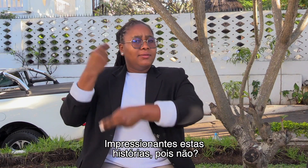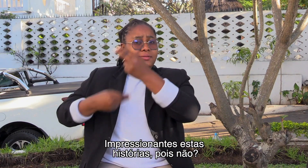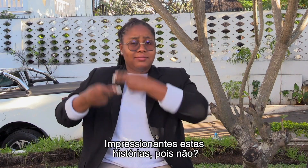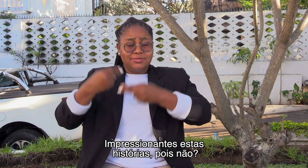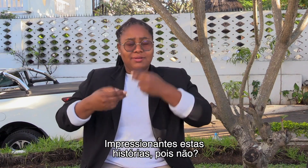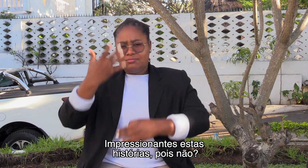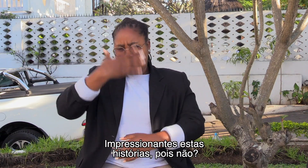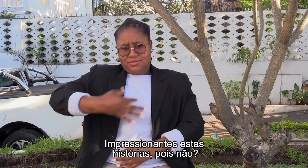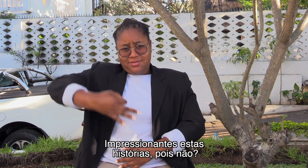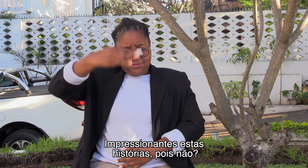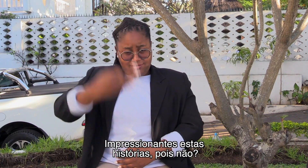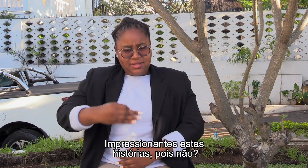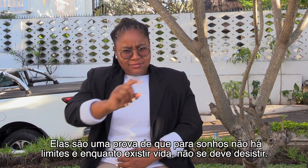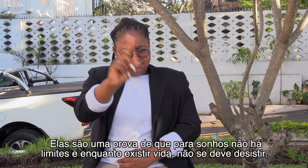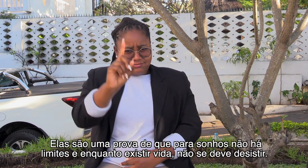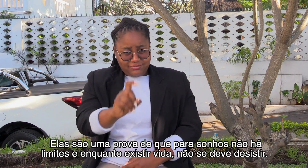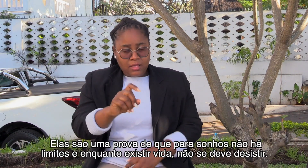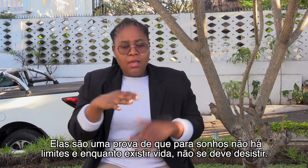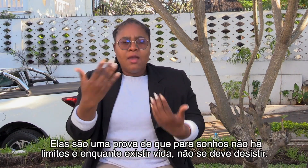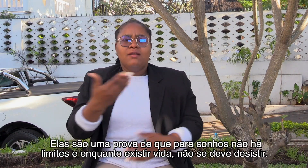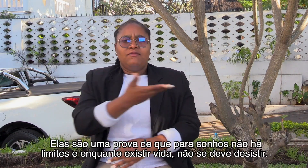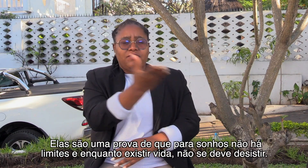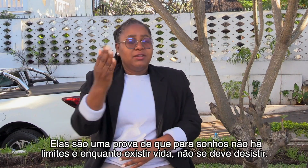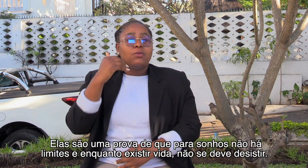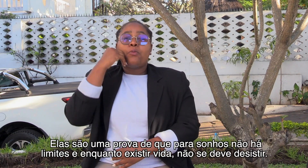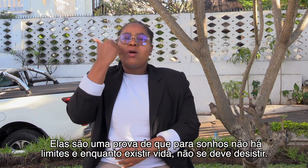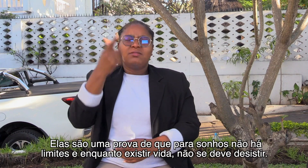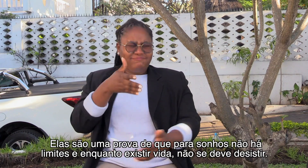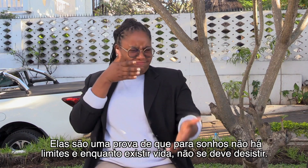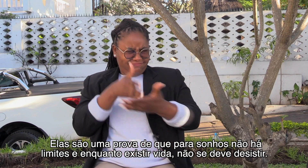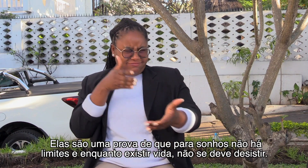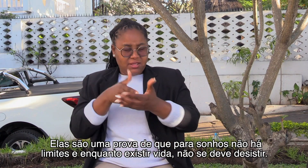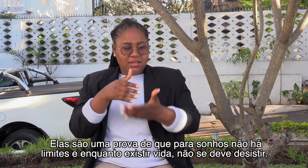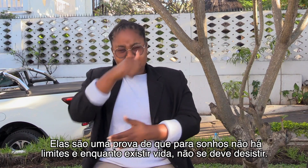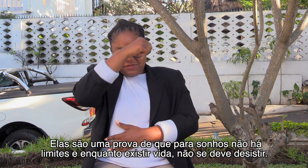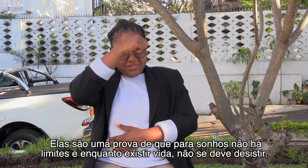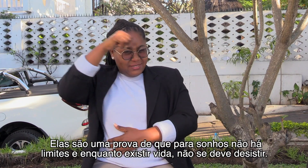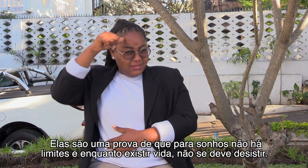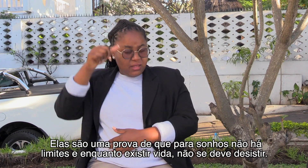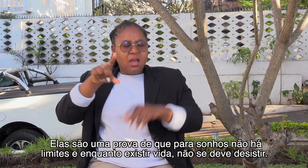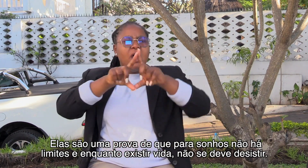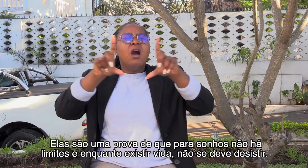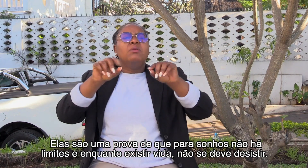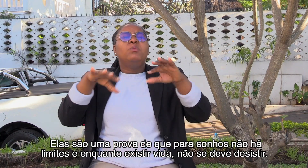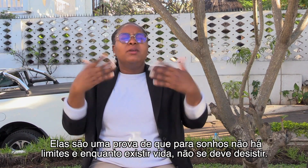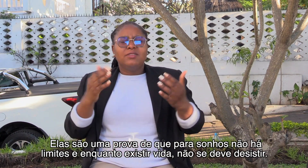Impressionantes essas histórias, pois não? Elas são uma prova de que para sonhos não há limites e enquanto existir vida, não se